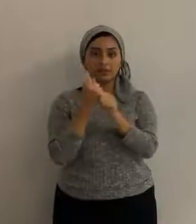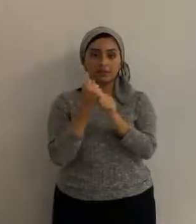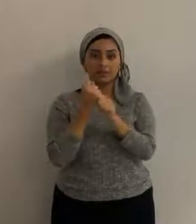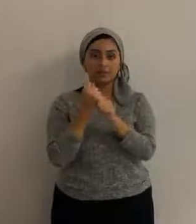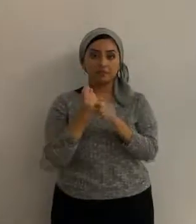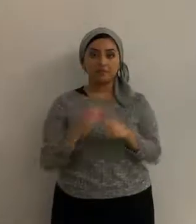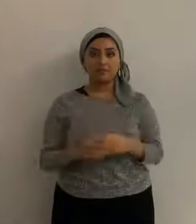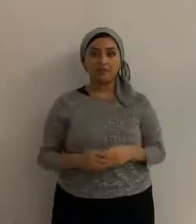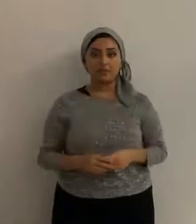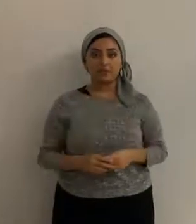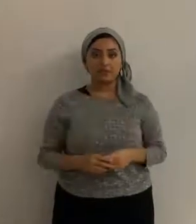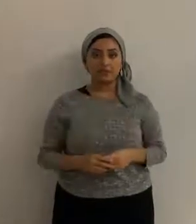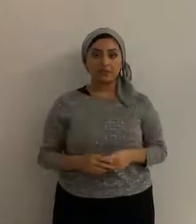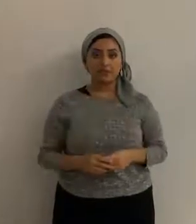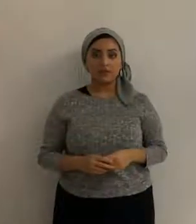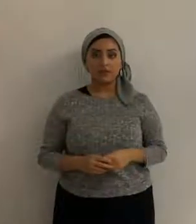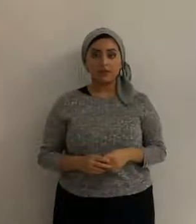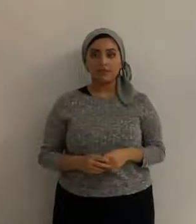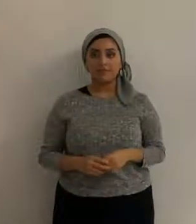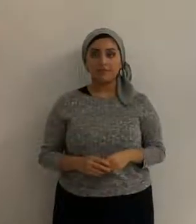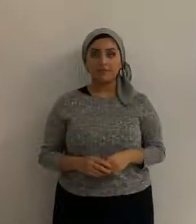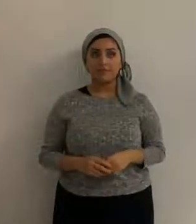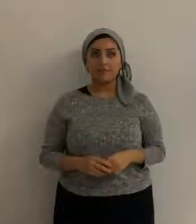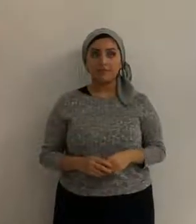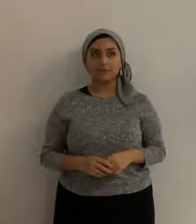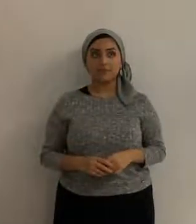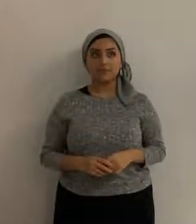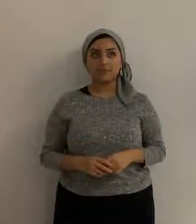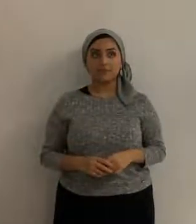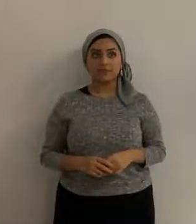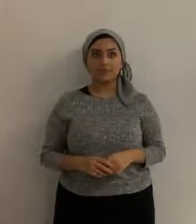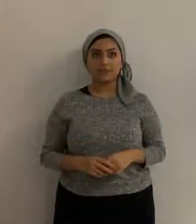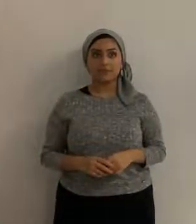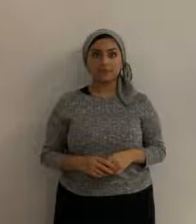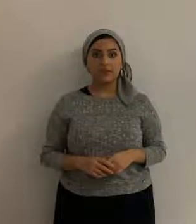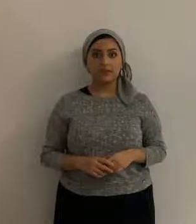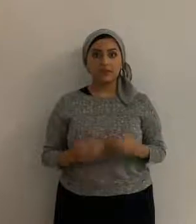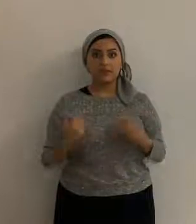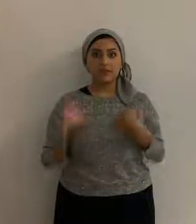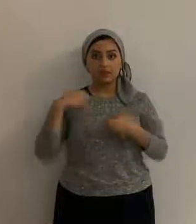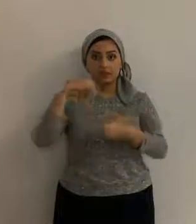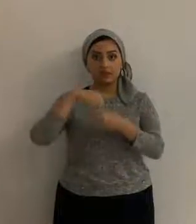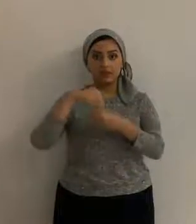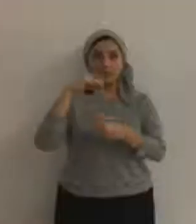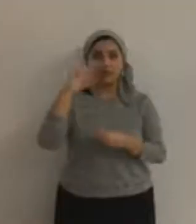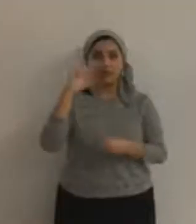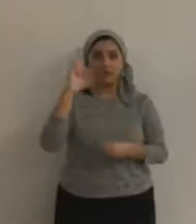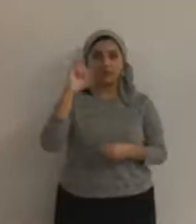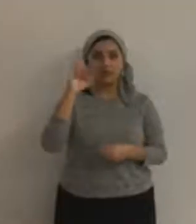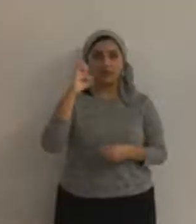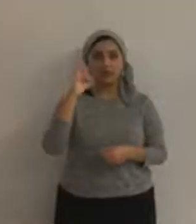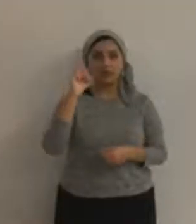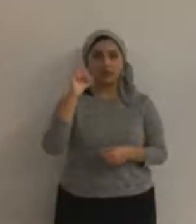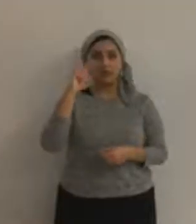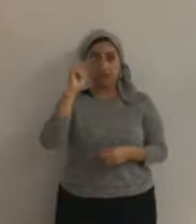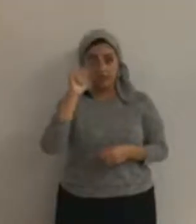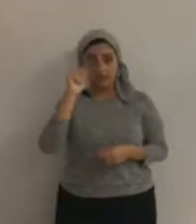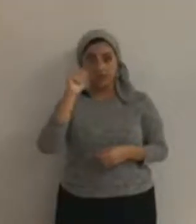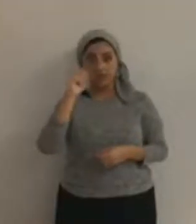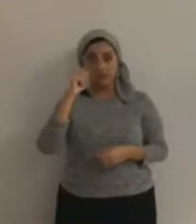un cilindro que siempre lleva concreto, lleva hormigón y va girando precisamente para que el material